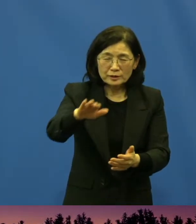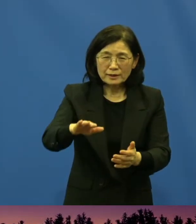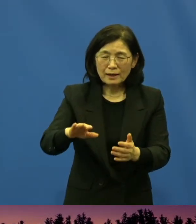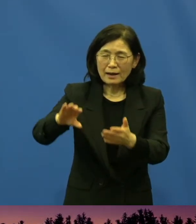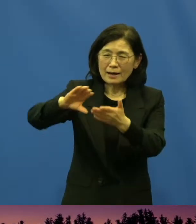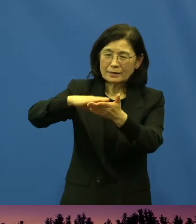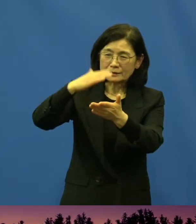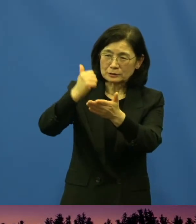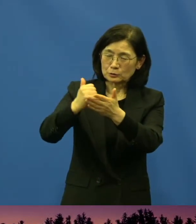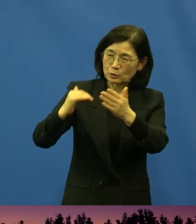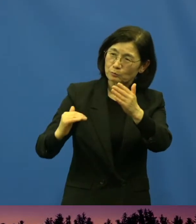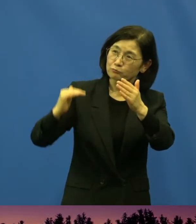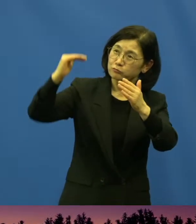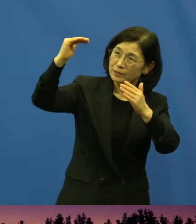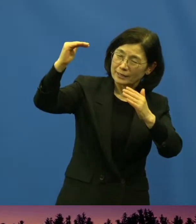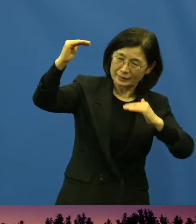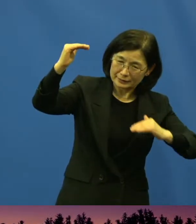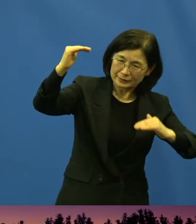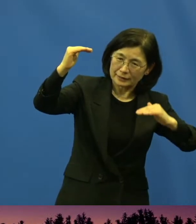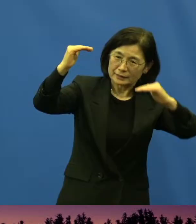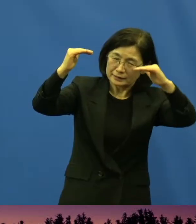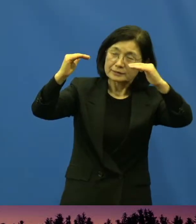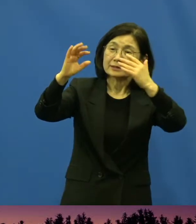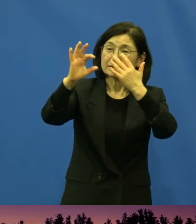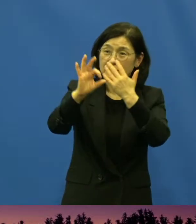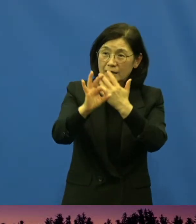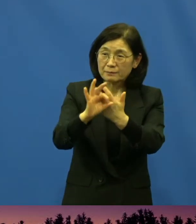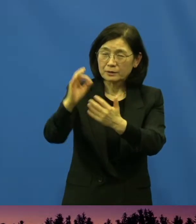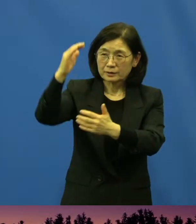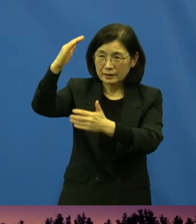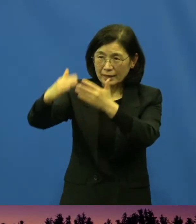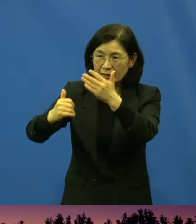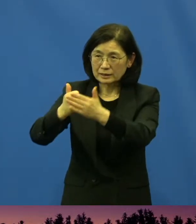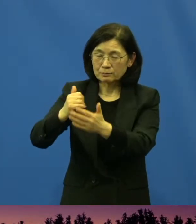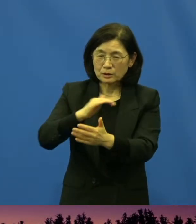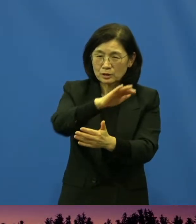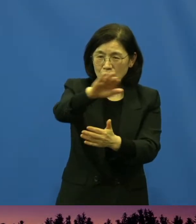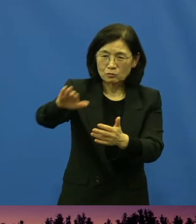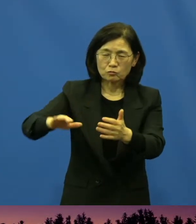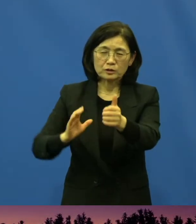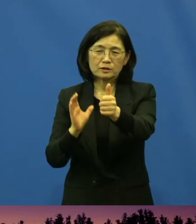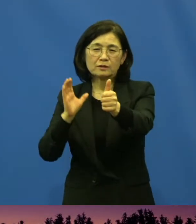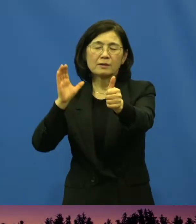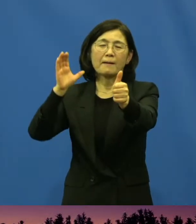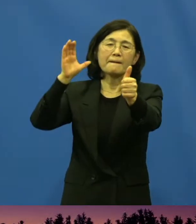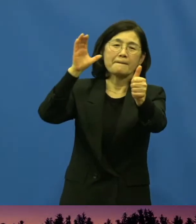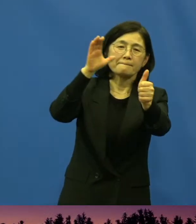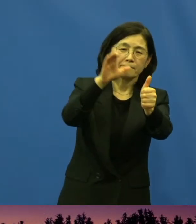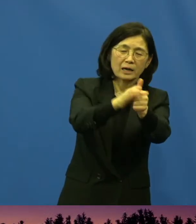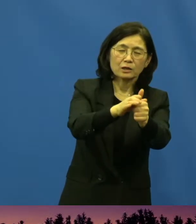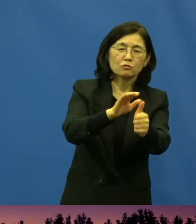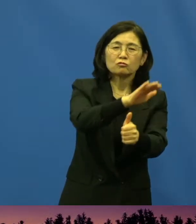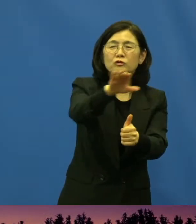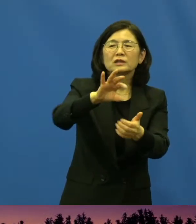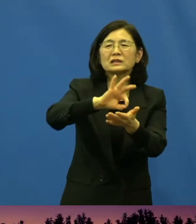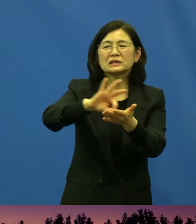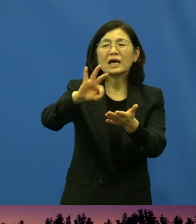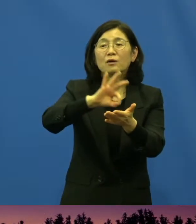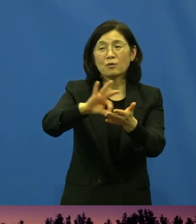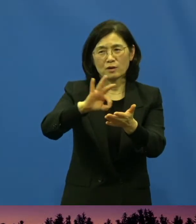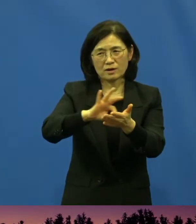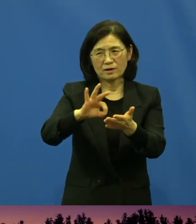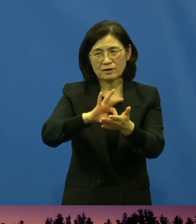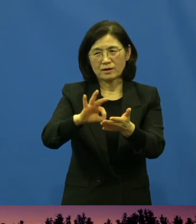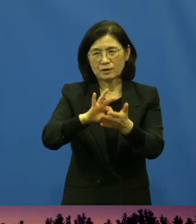주님이 우리의 삶을 풍성케 하시고 우리를 쓰시는 것이죠. 여러분, 우리가 우리에게